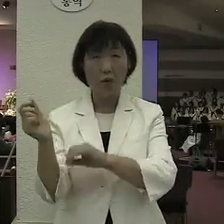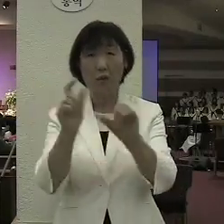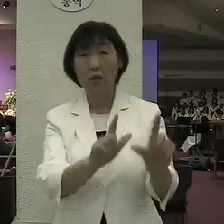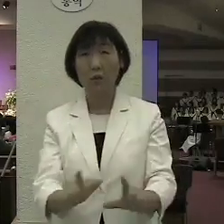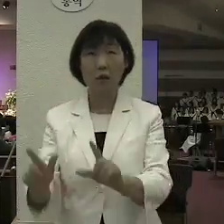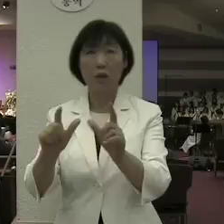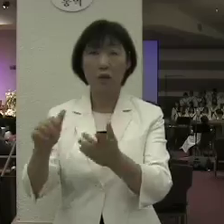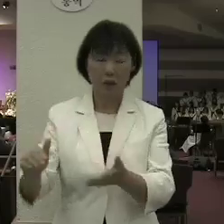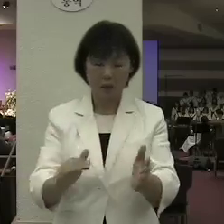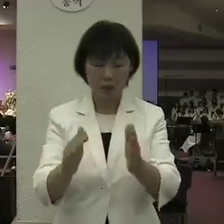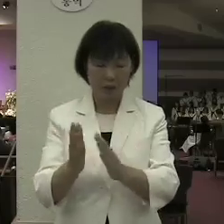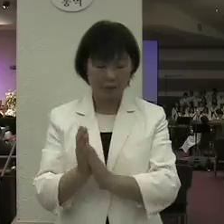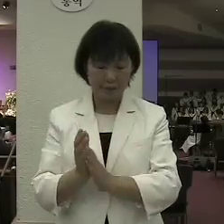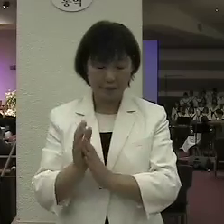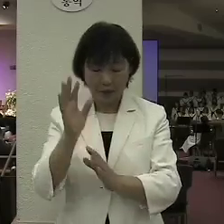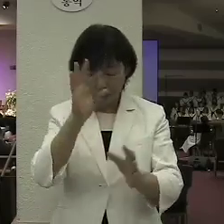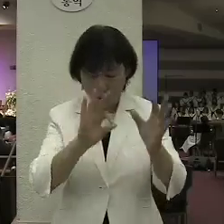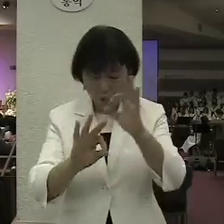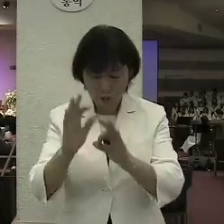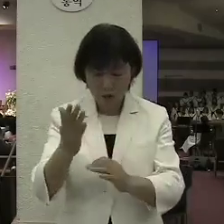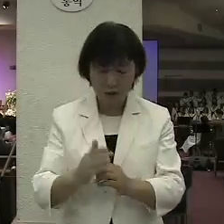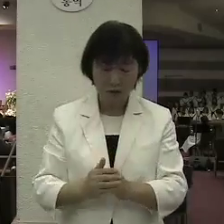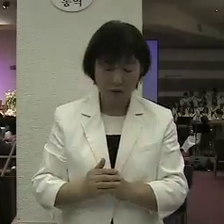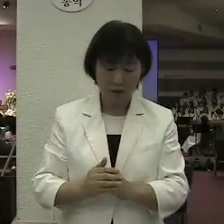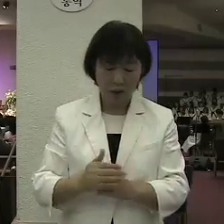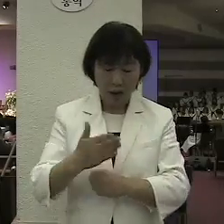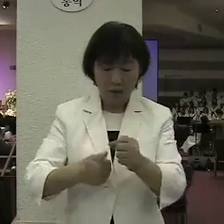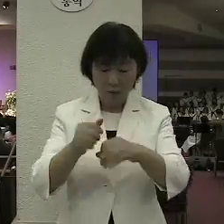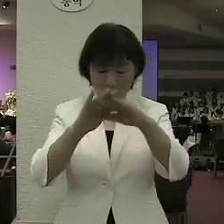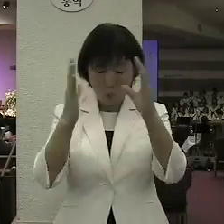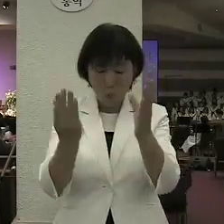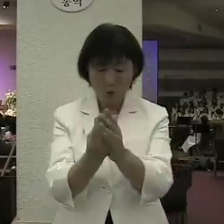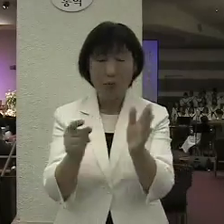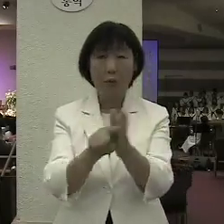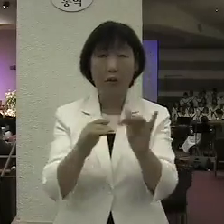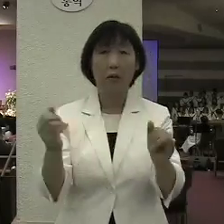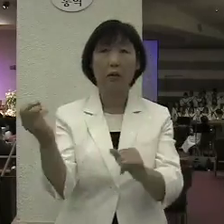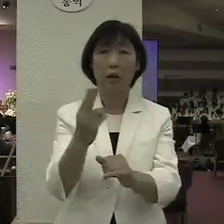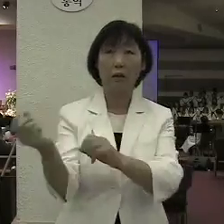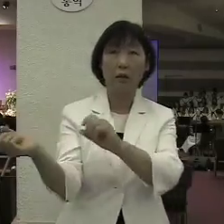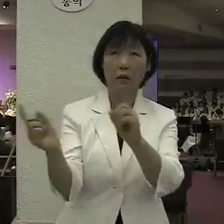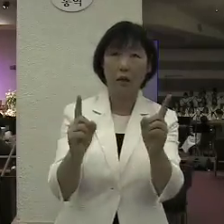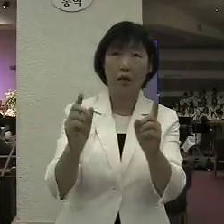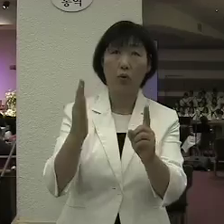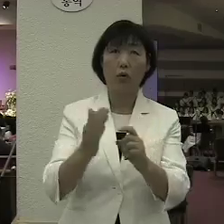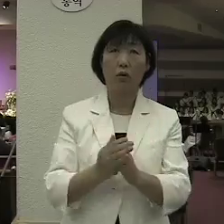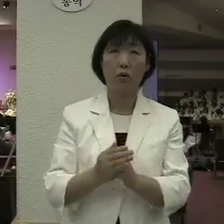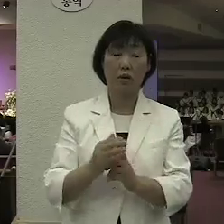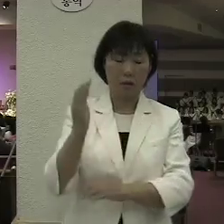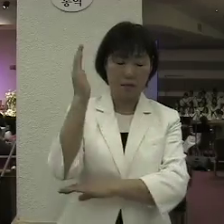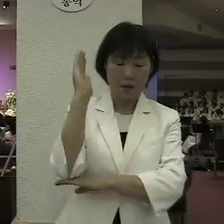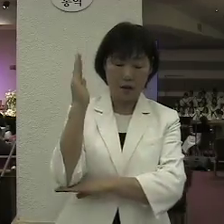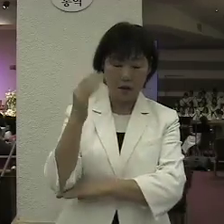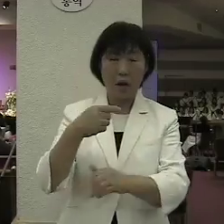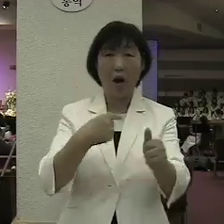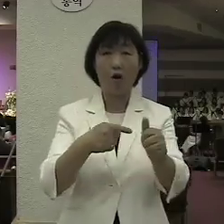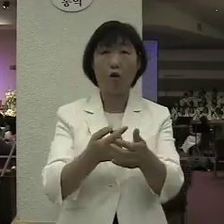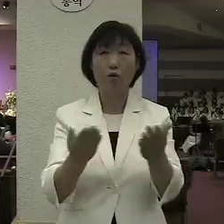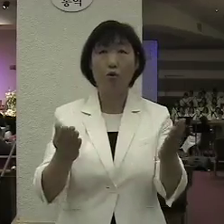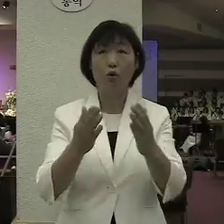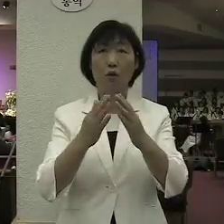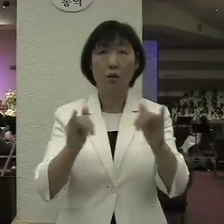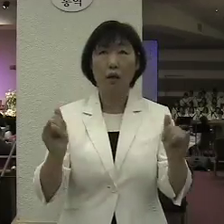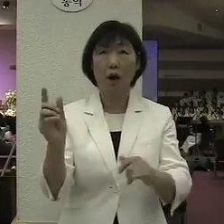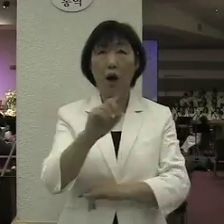떼어지면서 무슨 일이 일어날 것인가 하나님께서 이제 말씀을 주실 터인데 문제는 아무도 그 책을 열